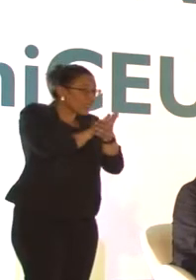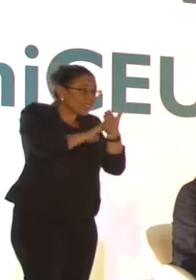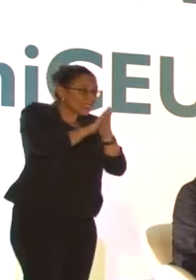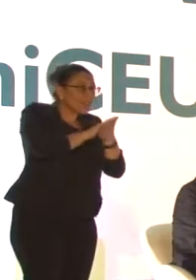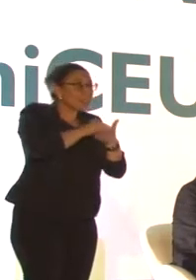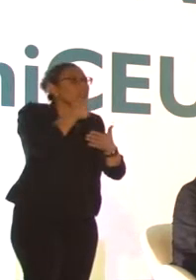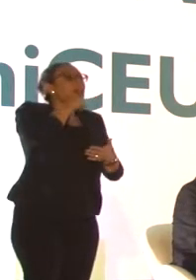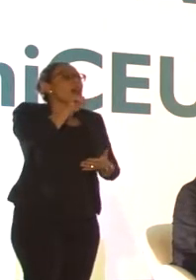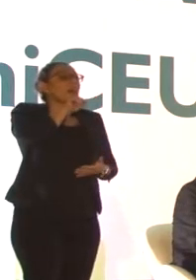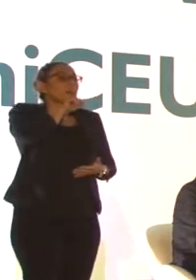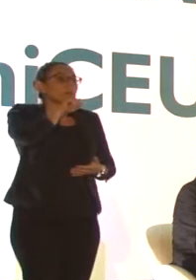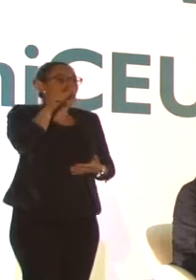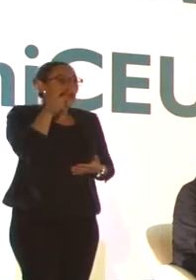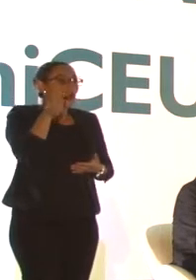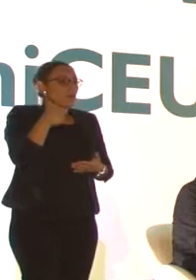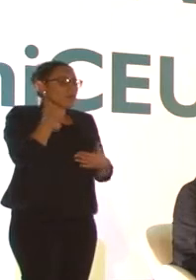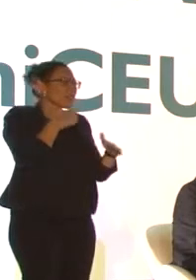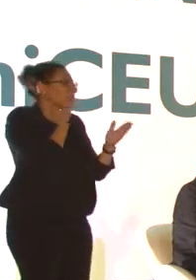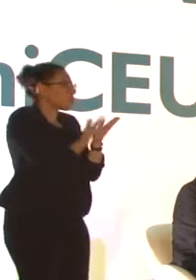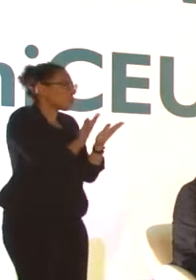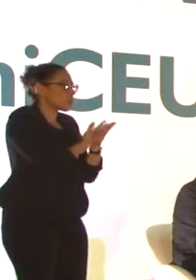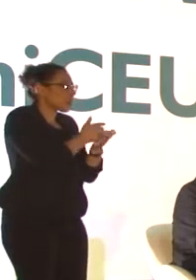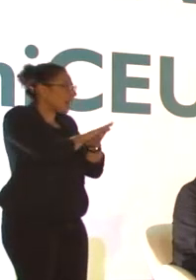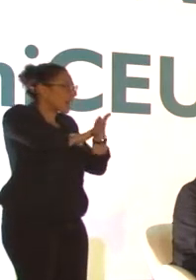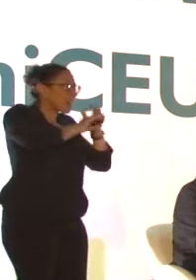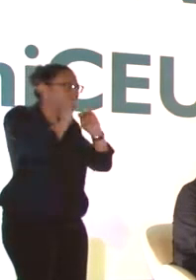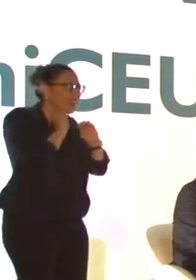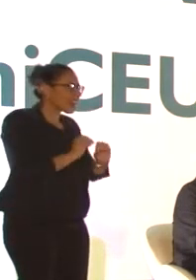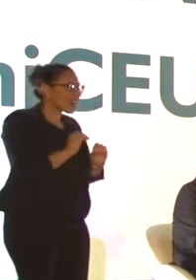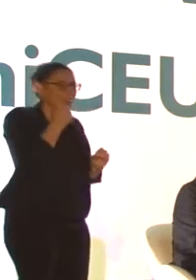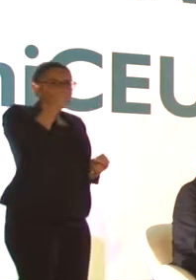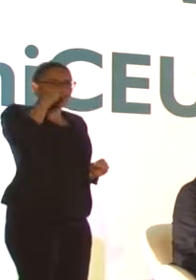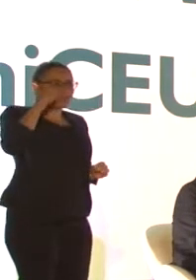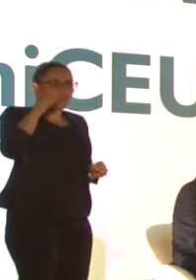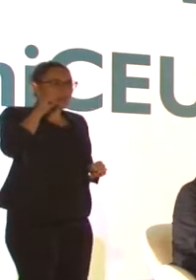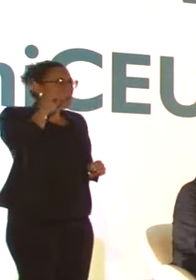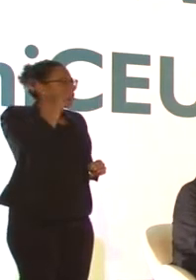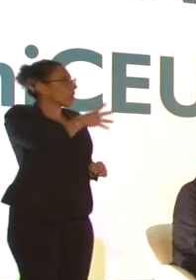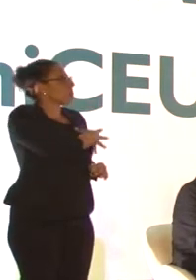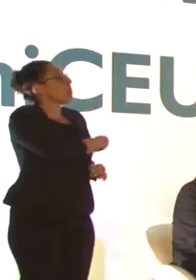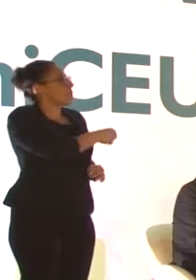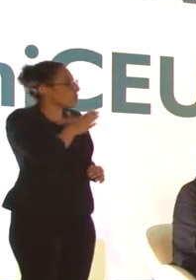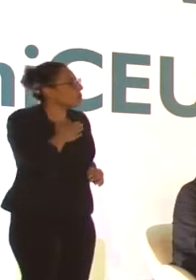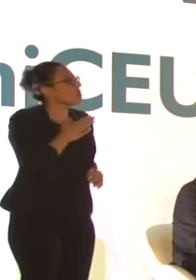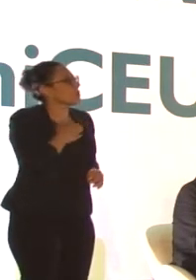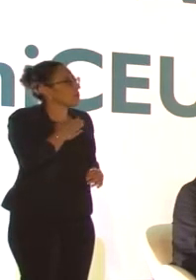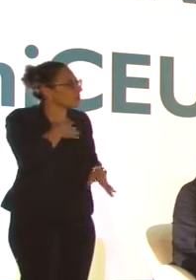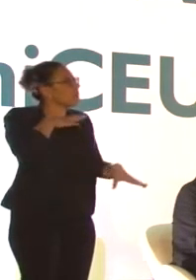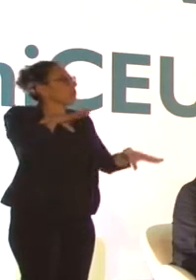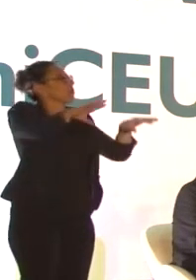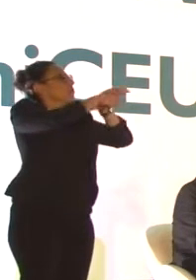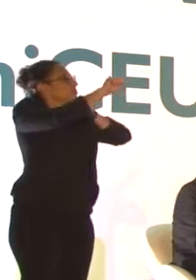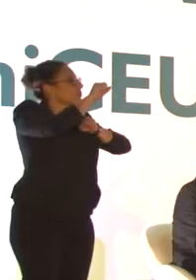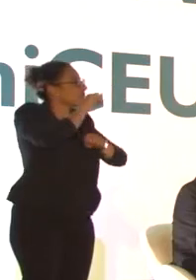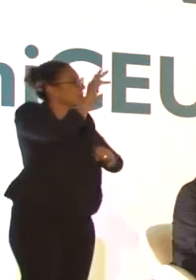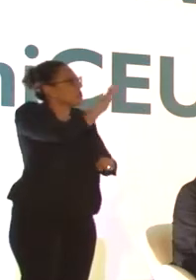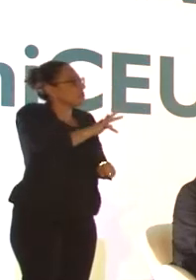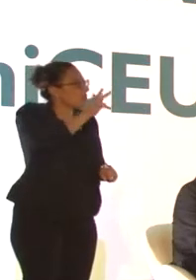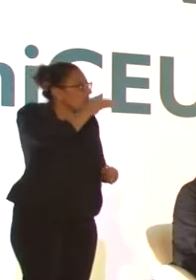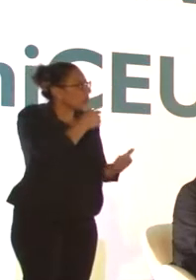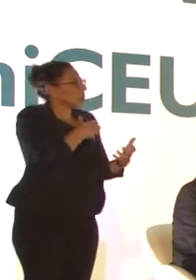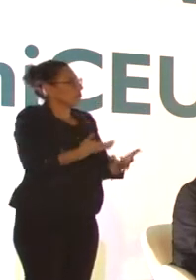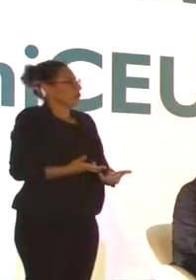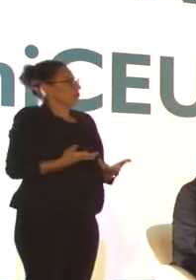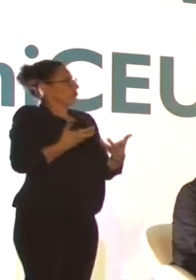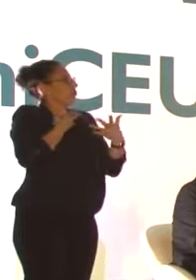teve como estudar, de ver um filho seu numa formatura de uma universidade e de uma universidade como a Unesp, que